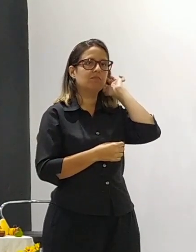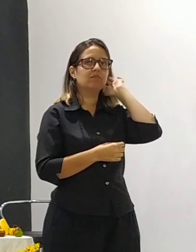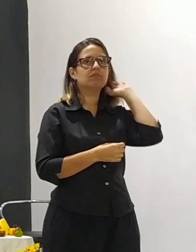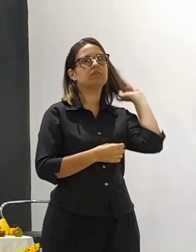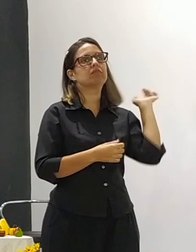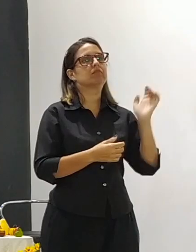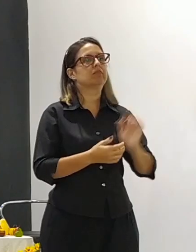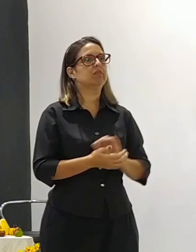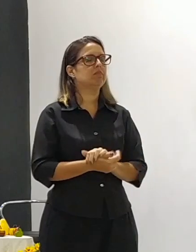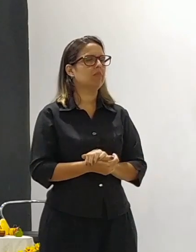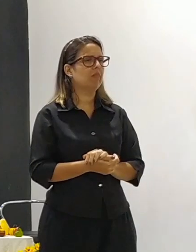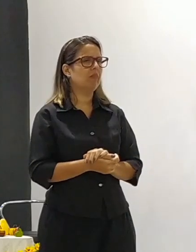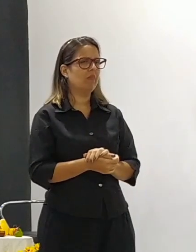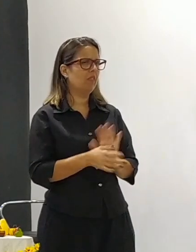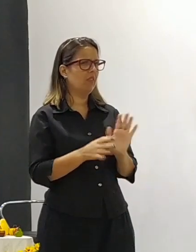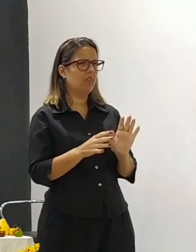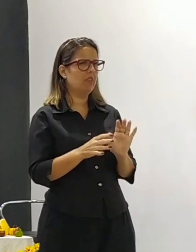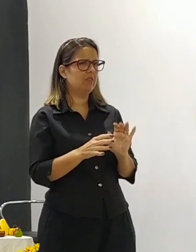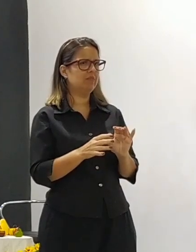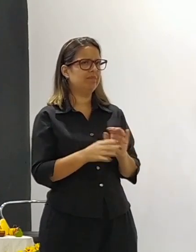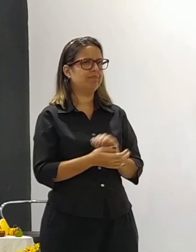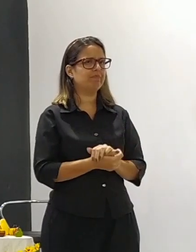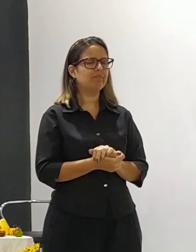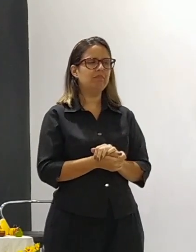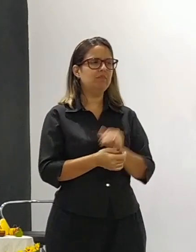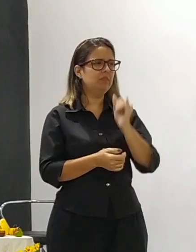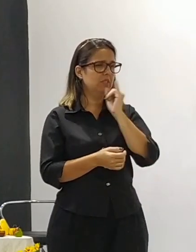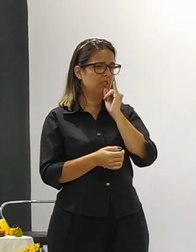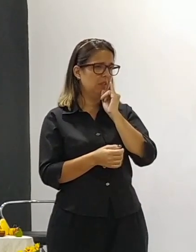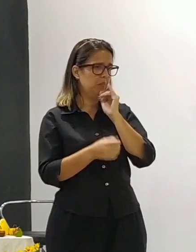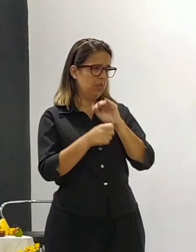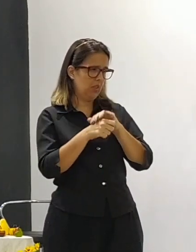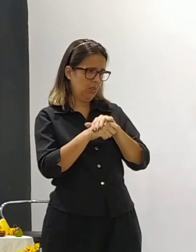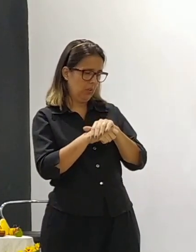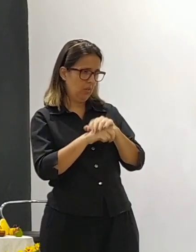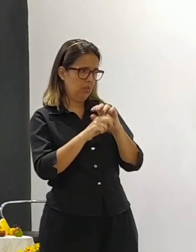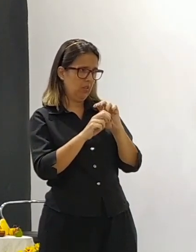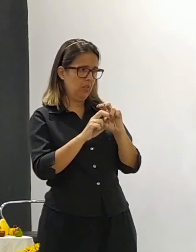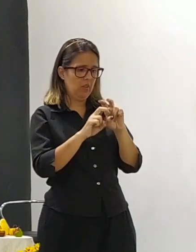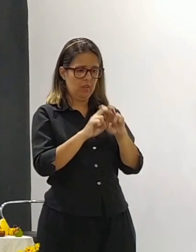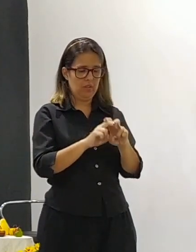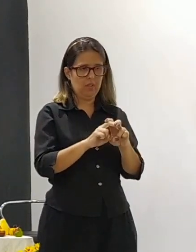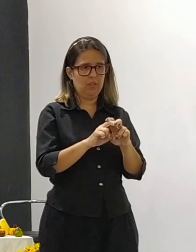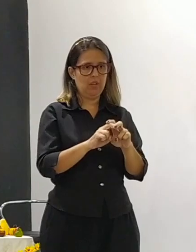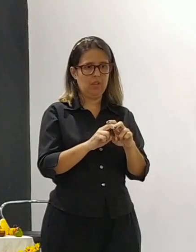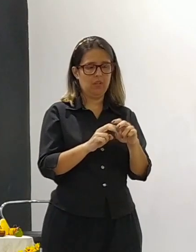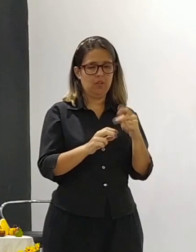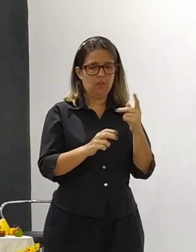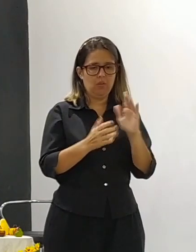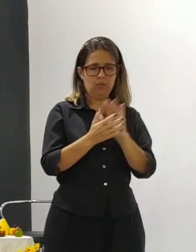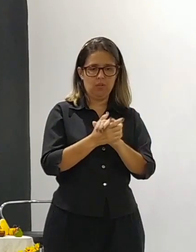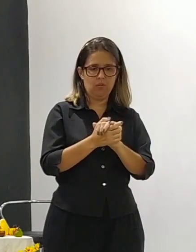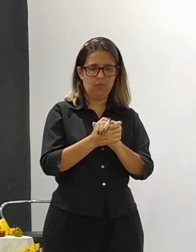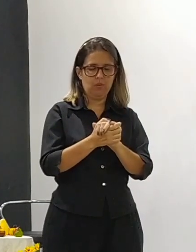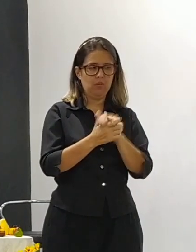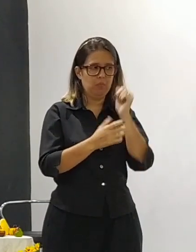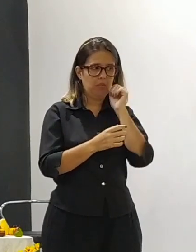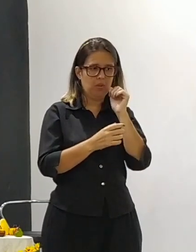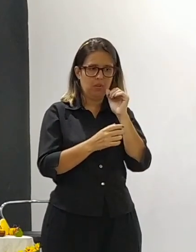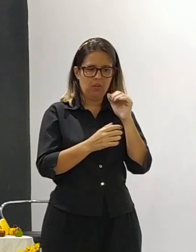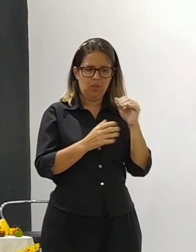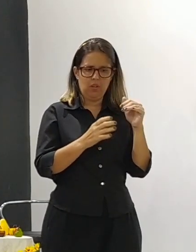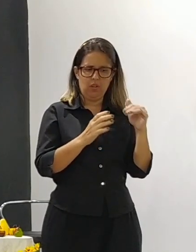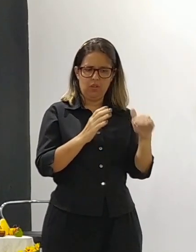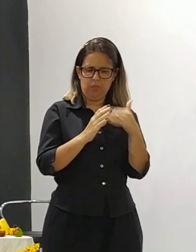Do nada, tu está de noite na tua casa, sentado na tua sala com a tua esposa, de repente cai. Aí tu